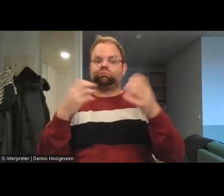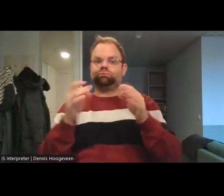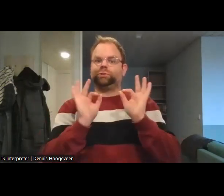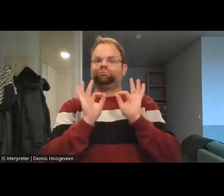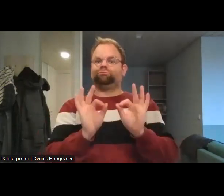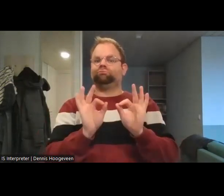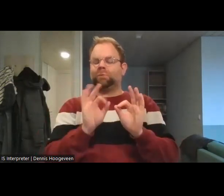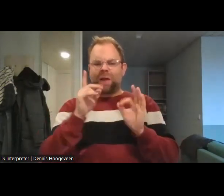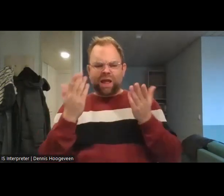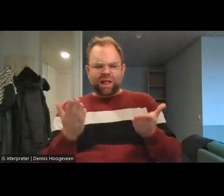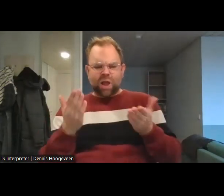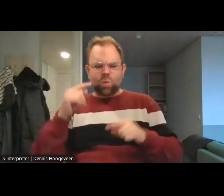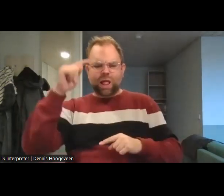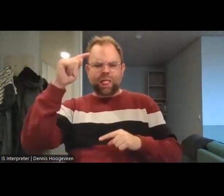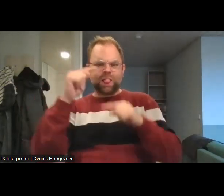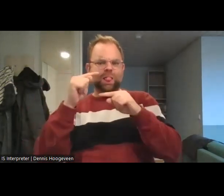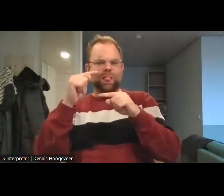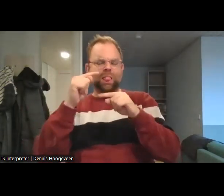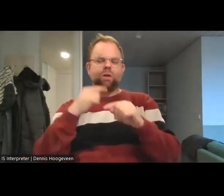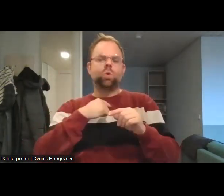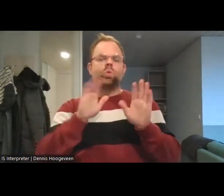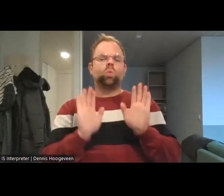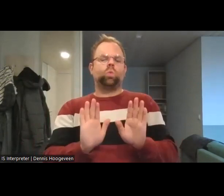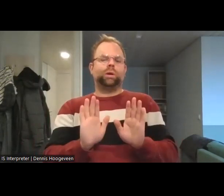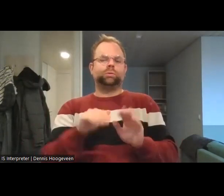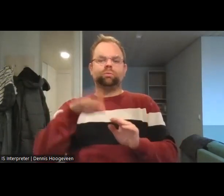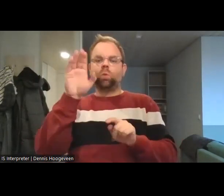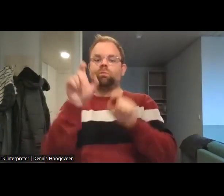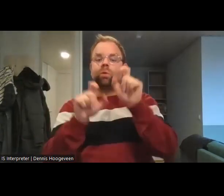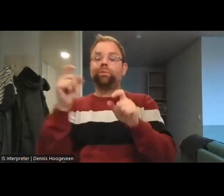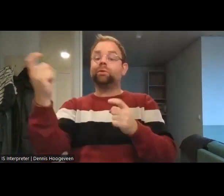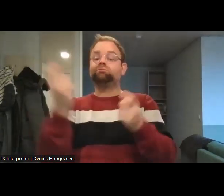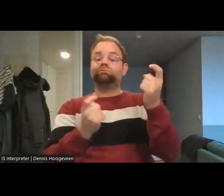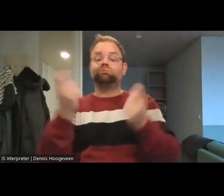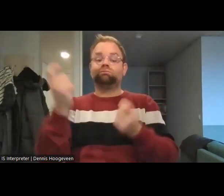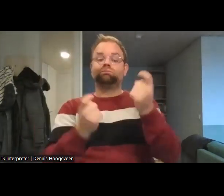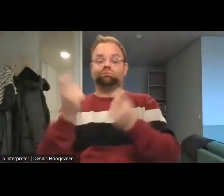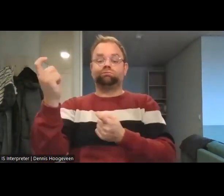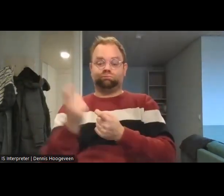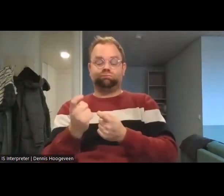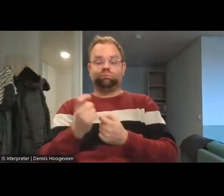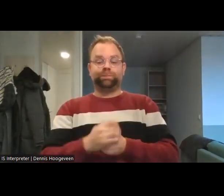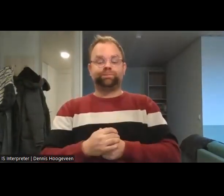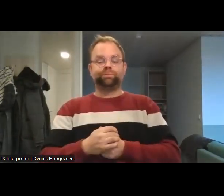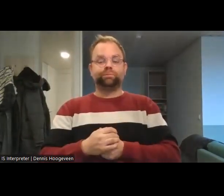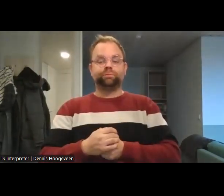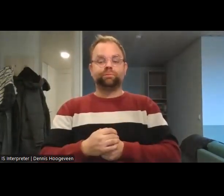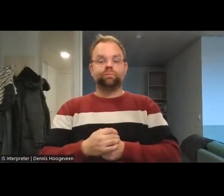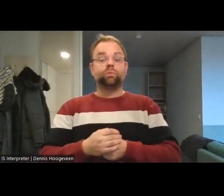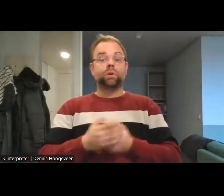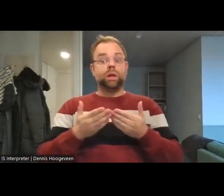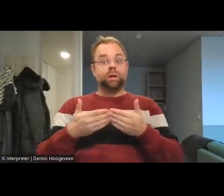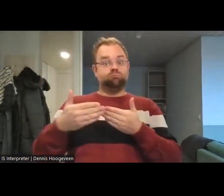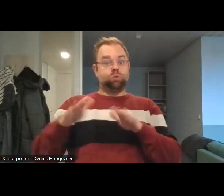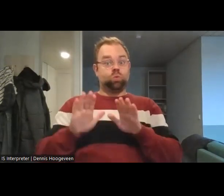se joindre à nous. En attendant, je voudrais passer la parole à notre collègue Alexandra qui